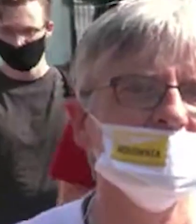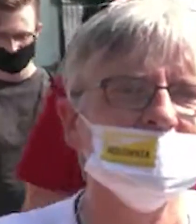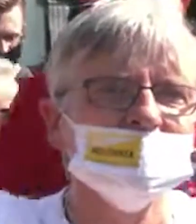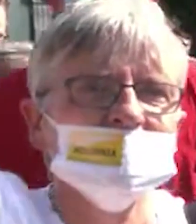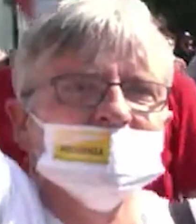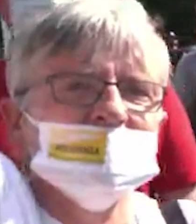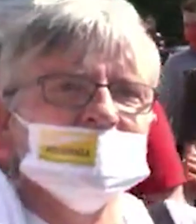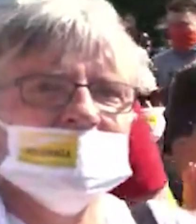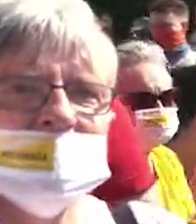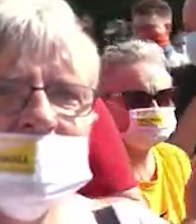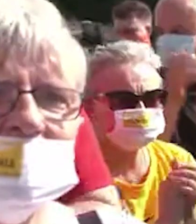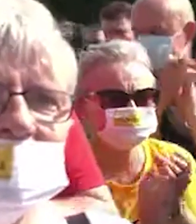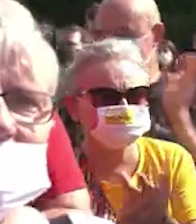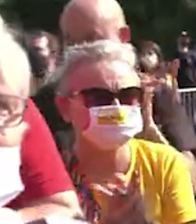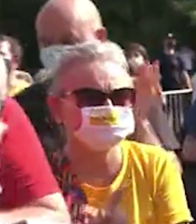3 tygodnie.